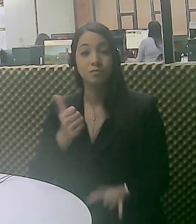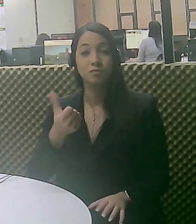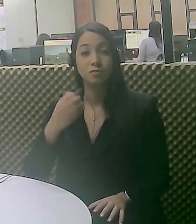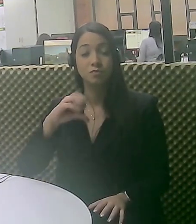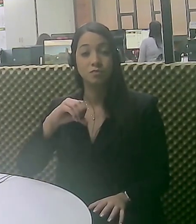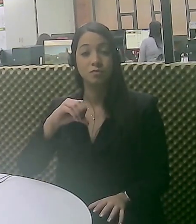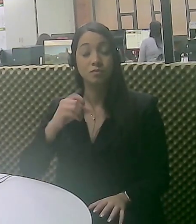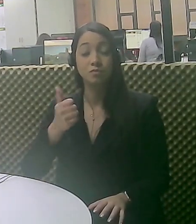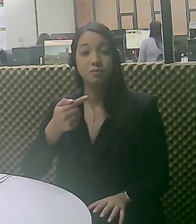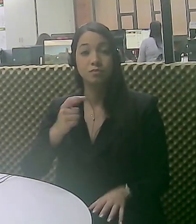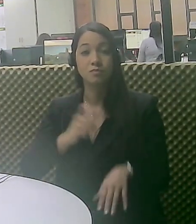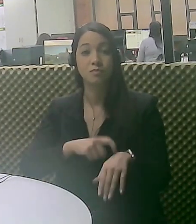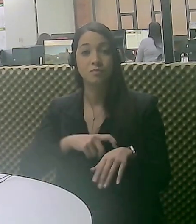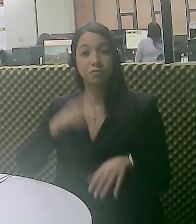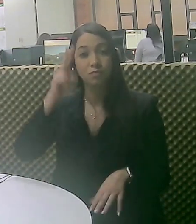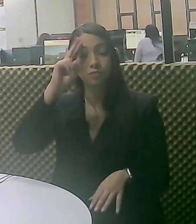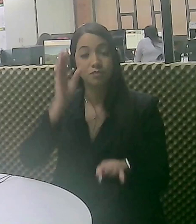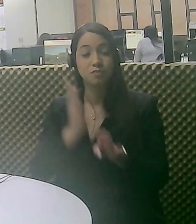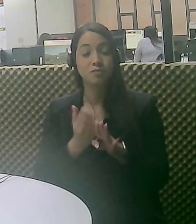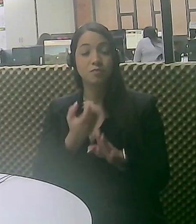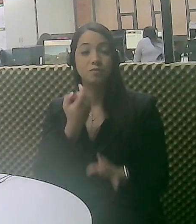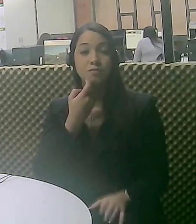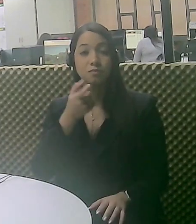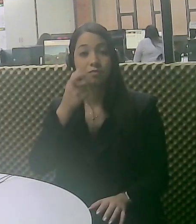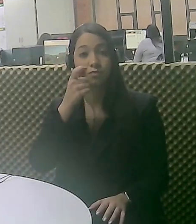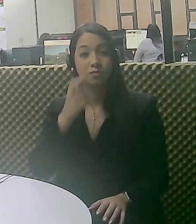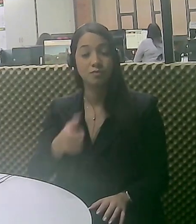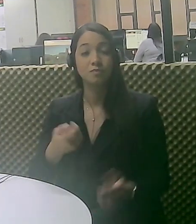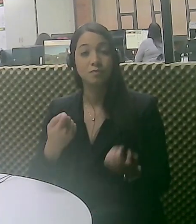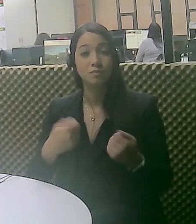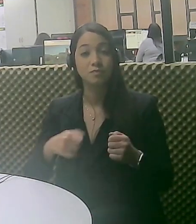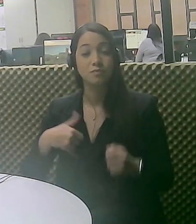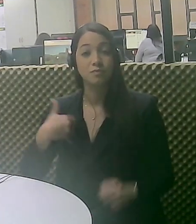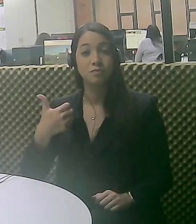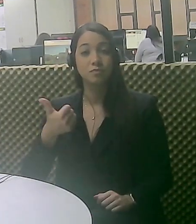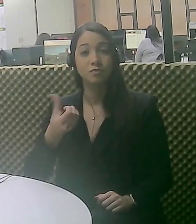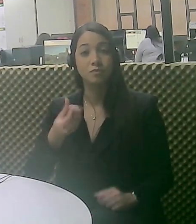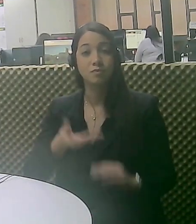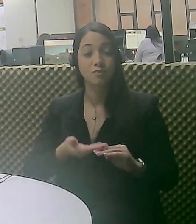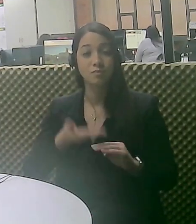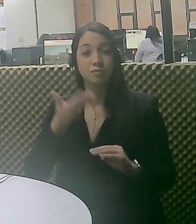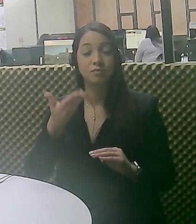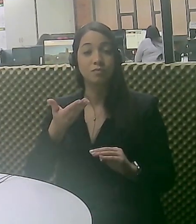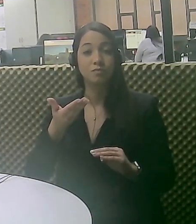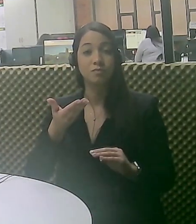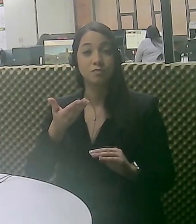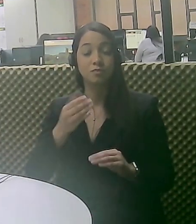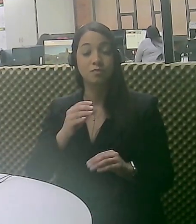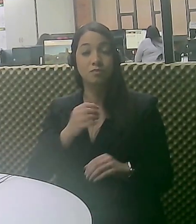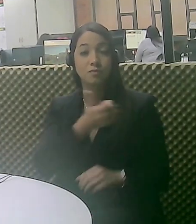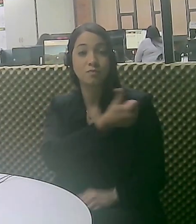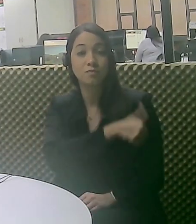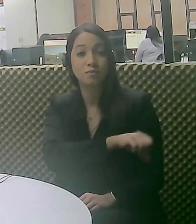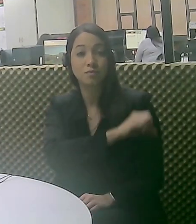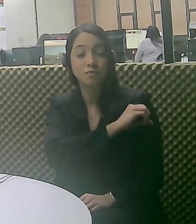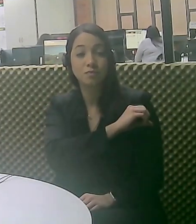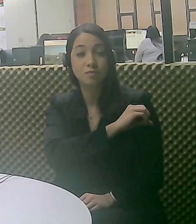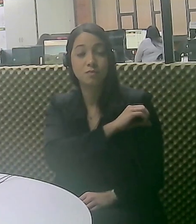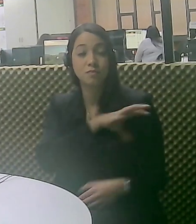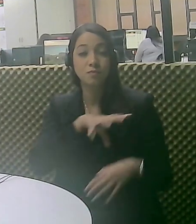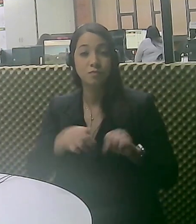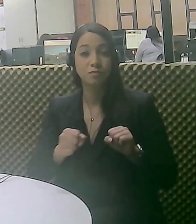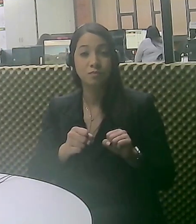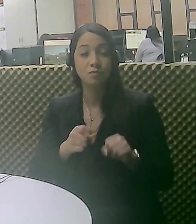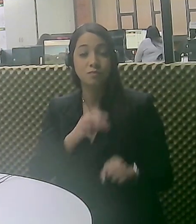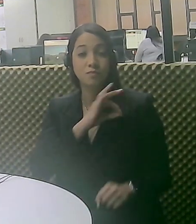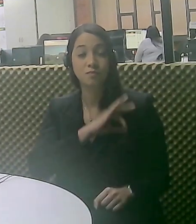horas, de segunda a sexta-feira. Os interessados precisam ter mais de 16 anos, ensino fundamental completo e renda